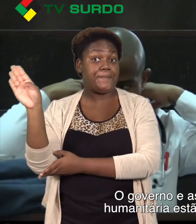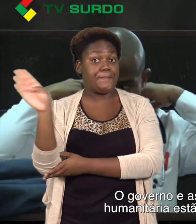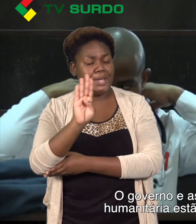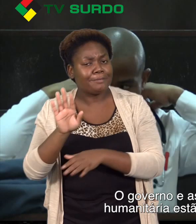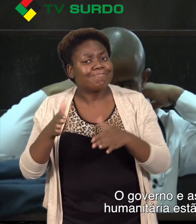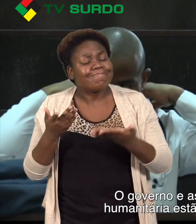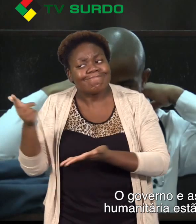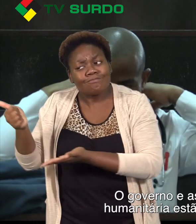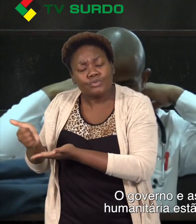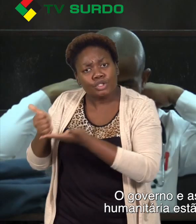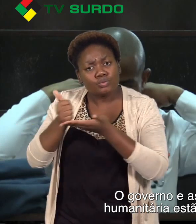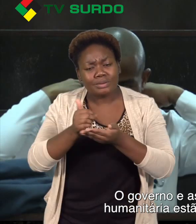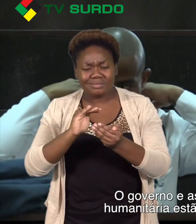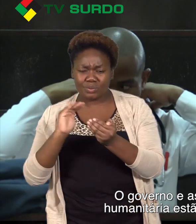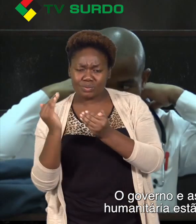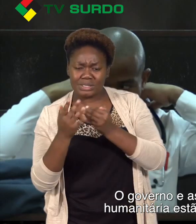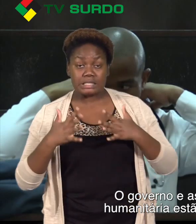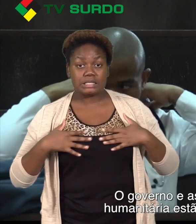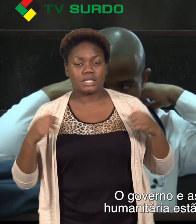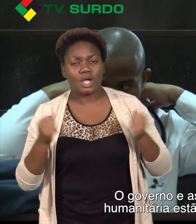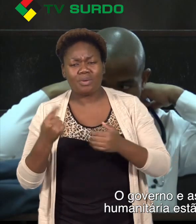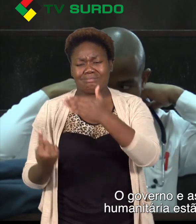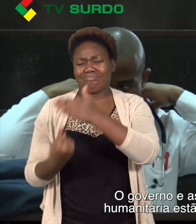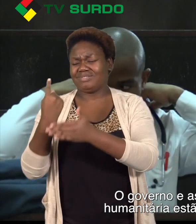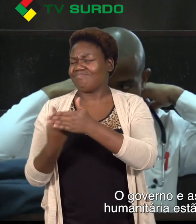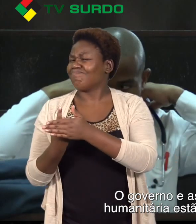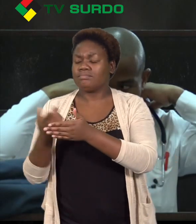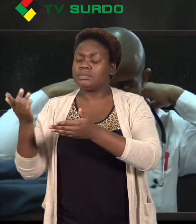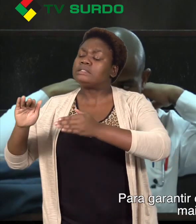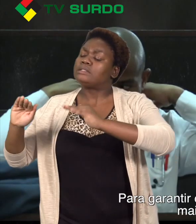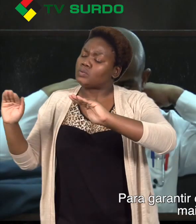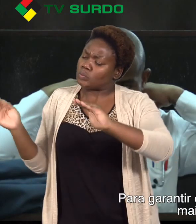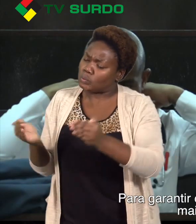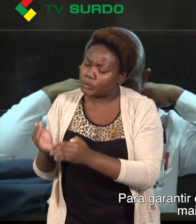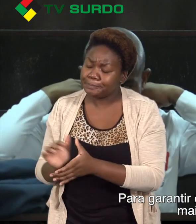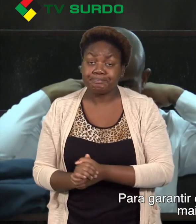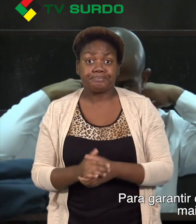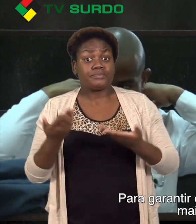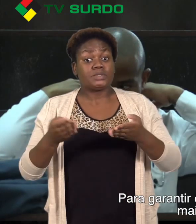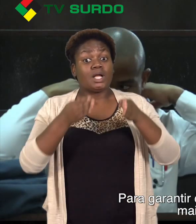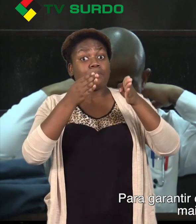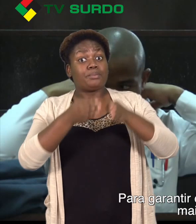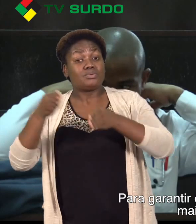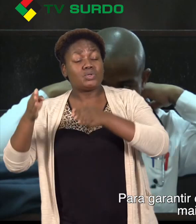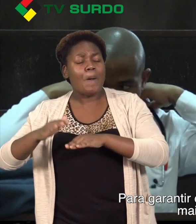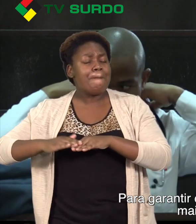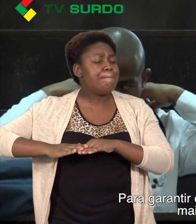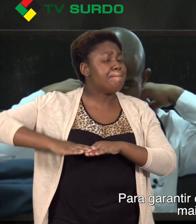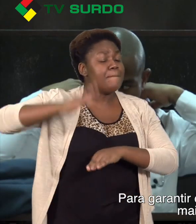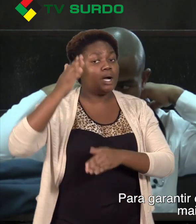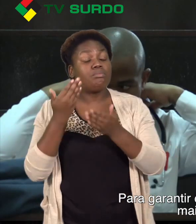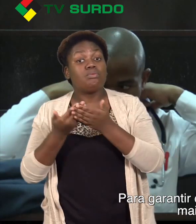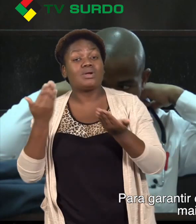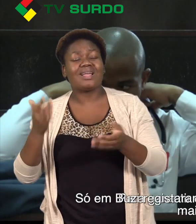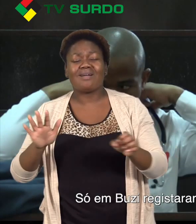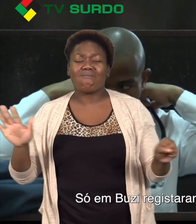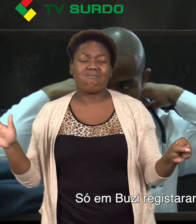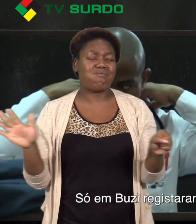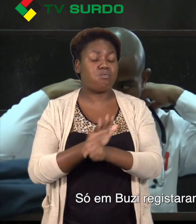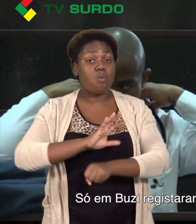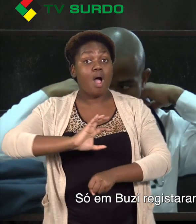as organizações de ajuda humanitária estão a correr contra o relógio para garantir que doenças não causem mais mortes no distrito.